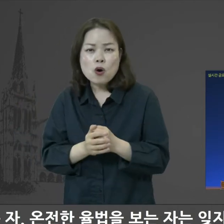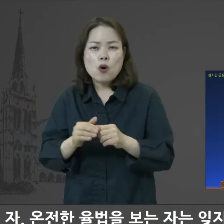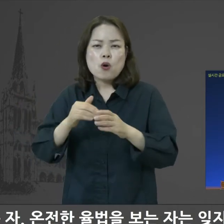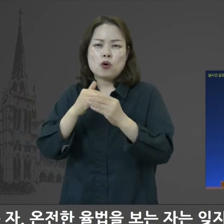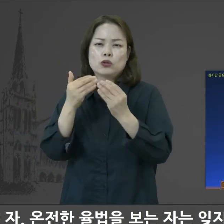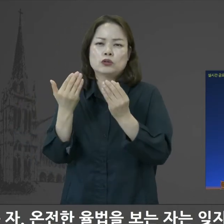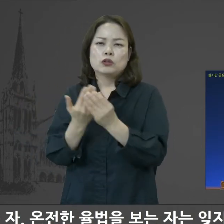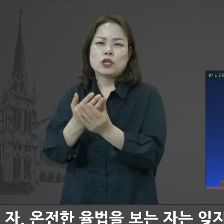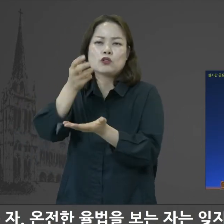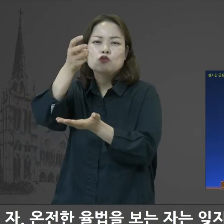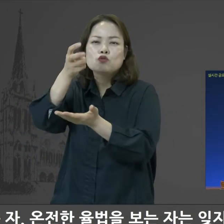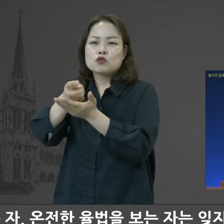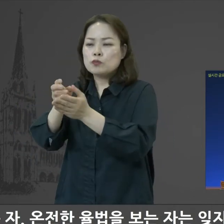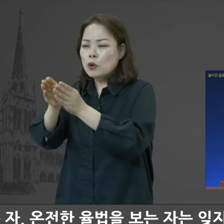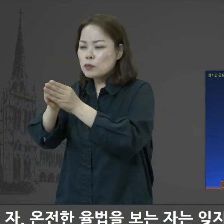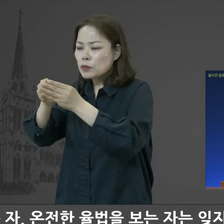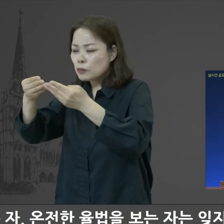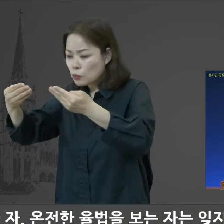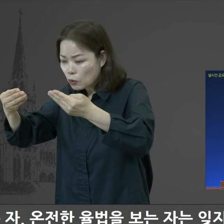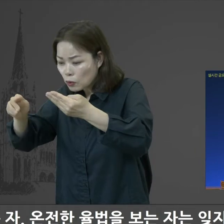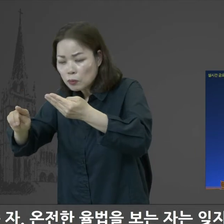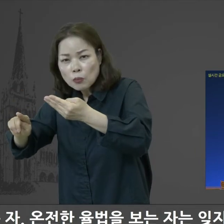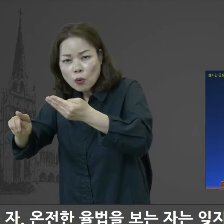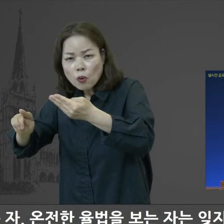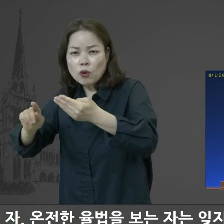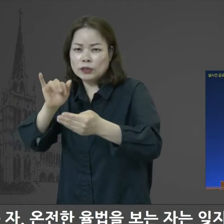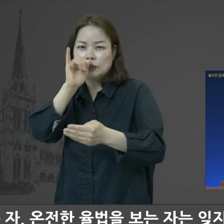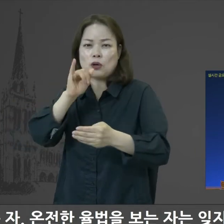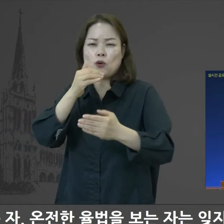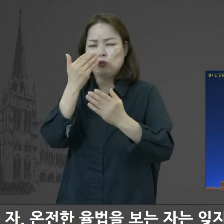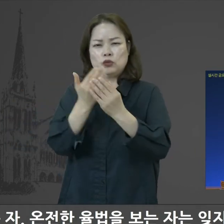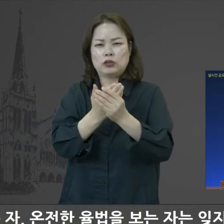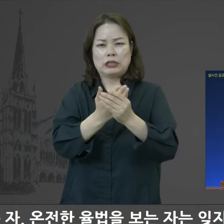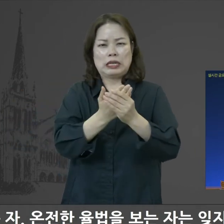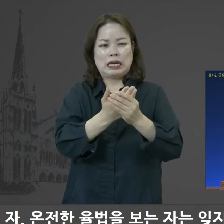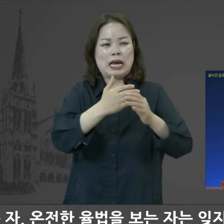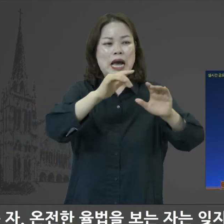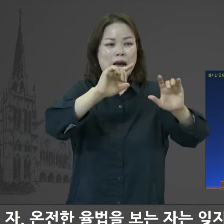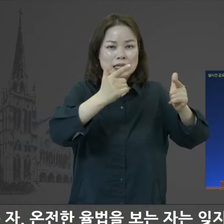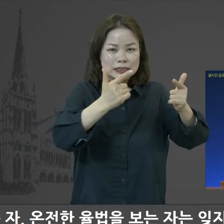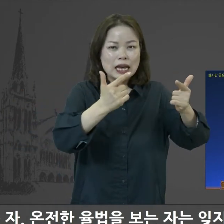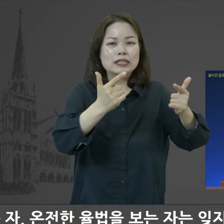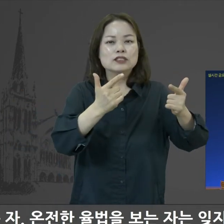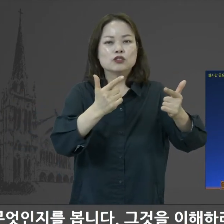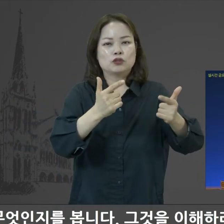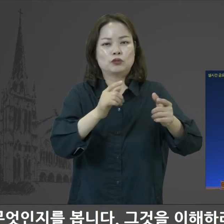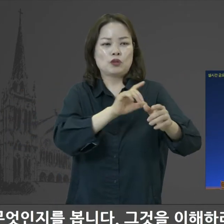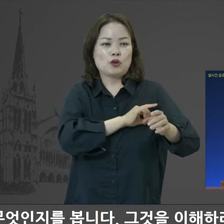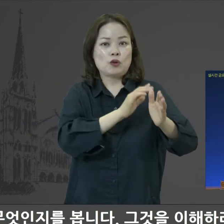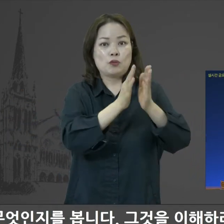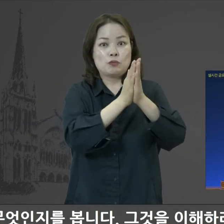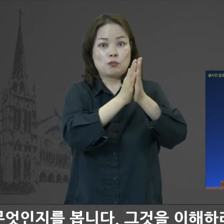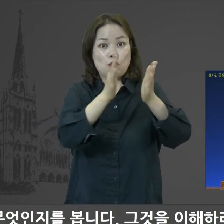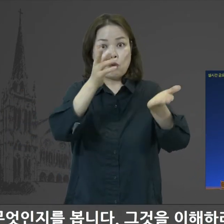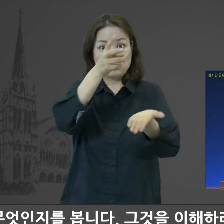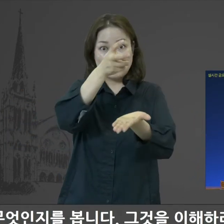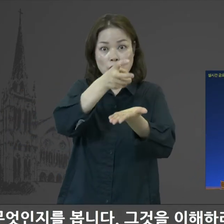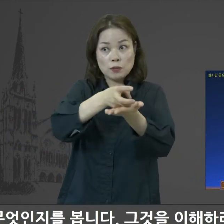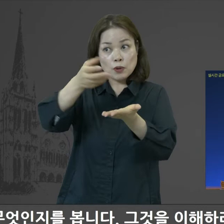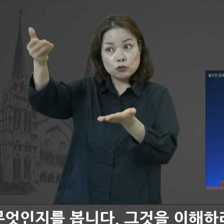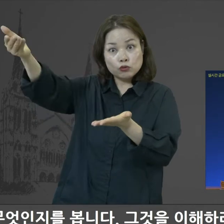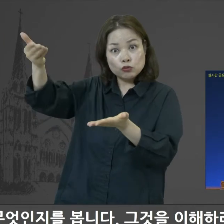뭔가를 이해하려면 온전하지 않은 율법이 있다는 거죠. 온전하지 않은 율법이 모세 율법입니다. 모세를 통해서